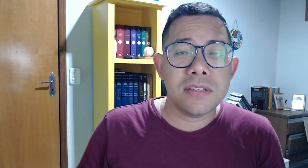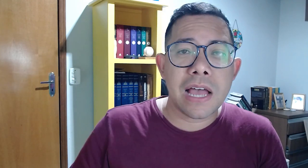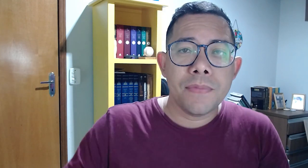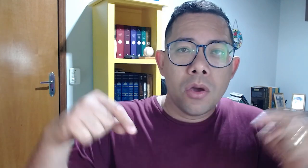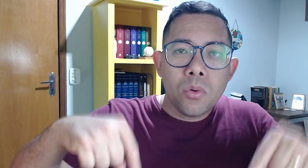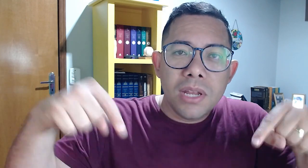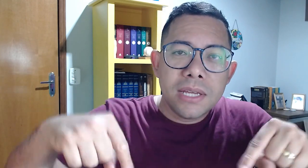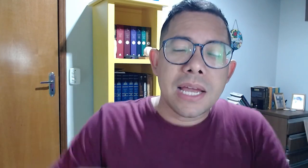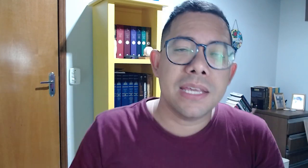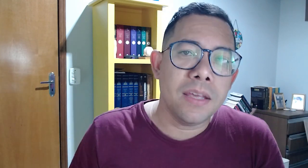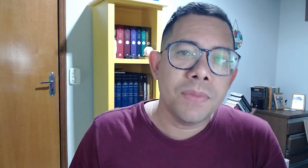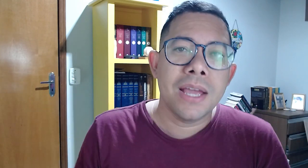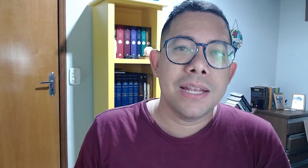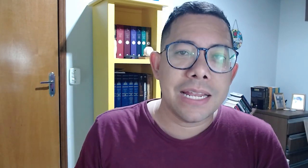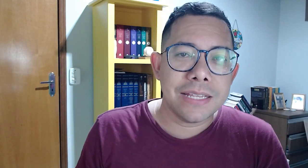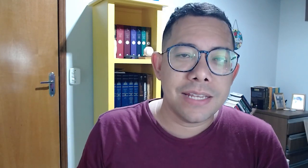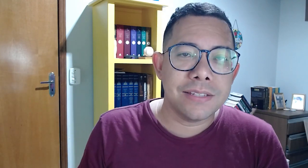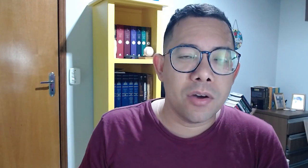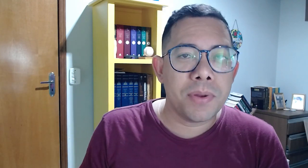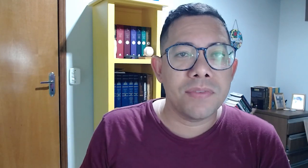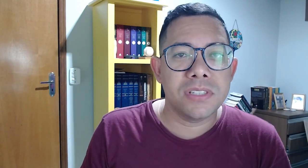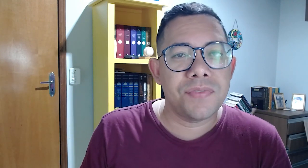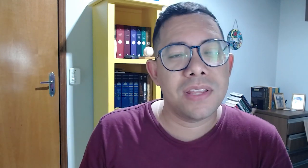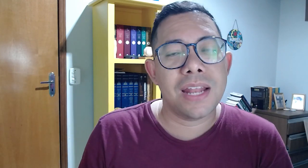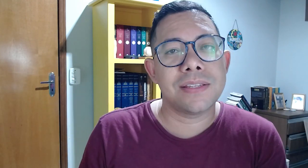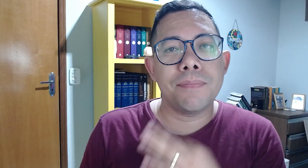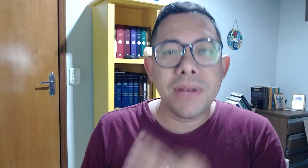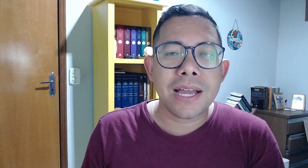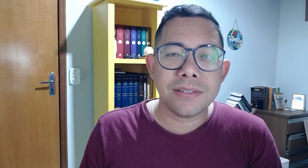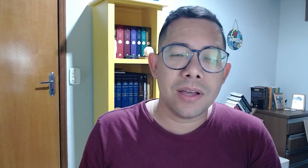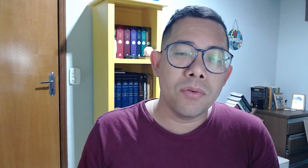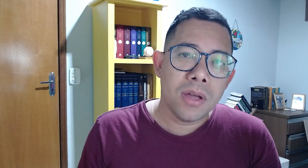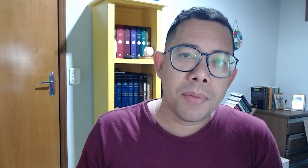interessar, o link está aqui na descrição para você fazer essa aplicação